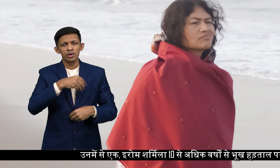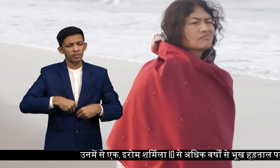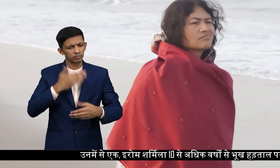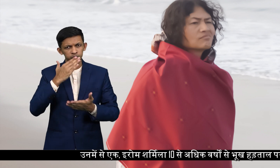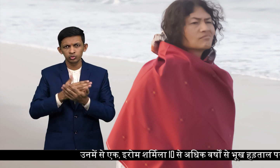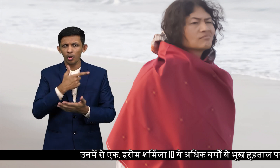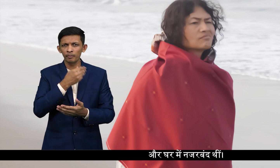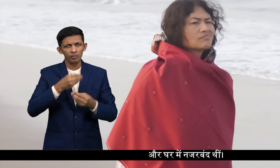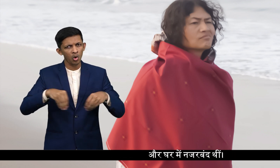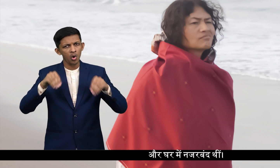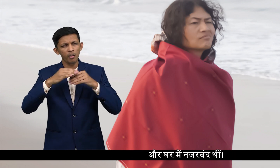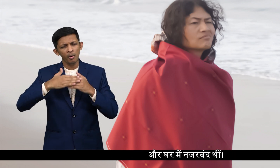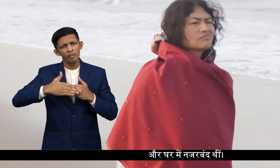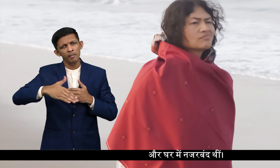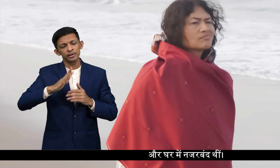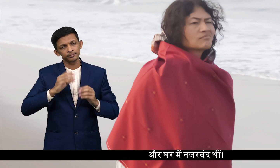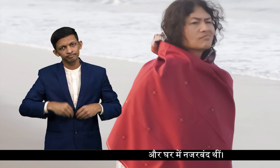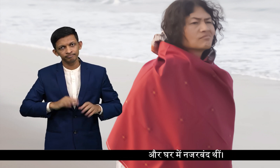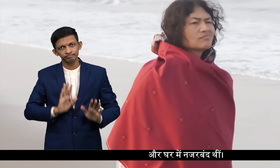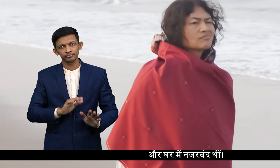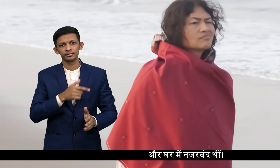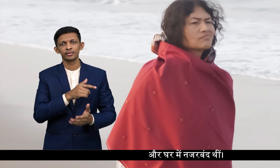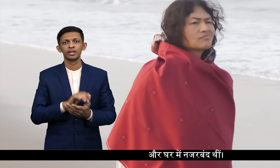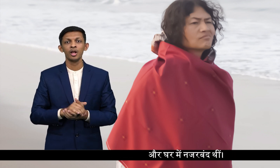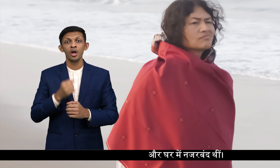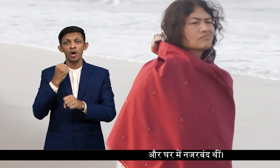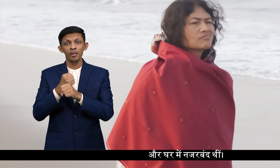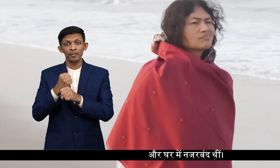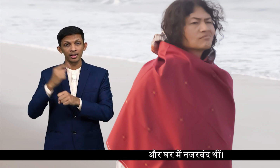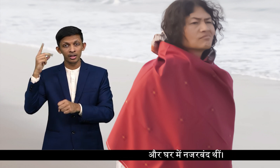भूख हड़ताल पर थी और घर में नज़रबंद थी।